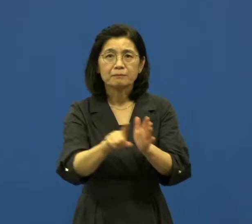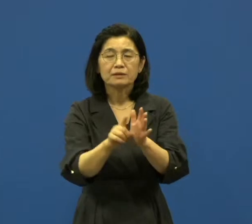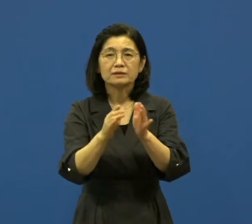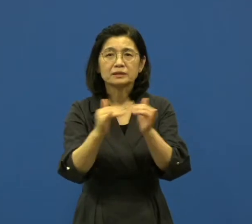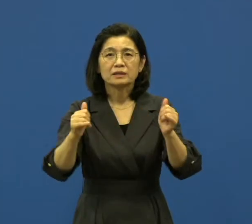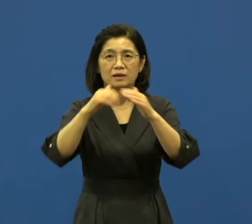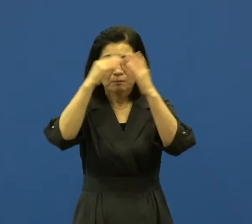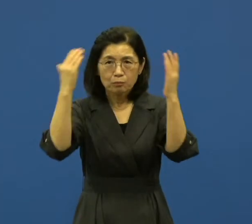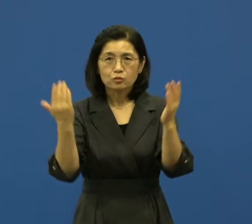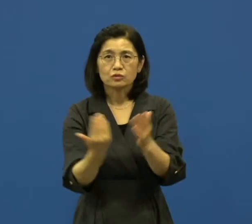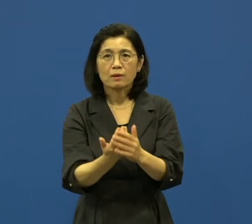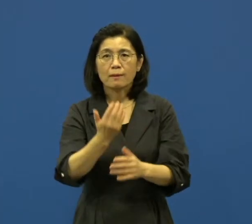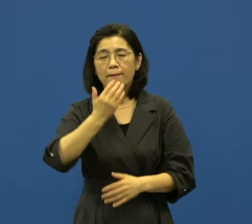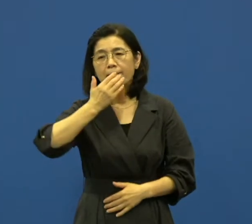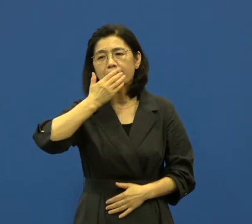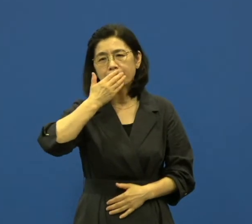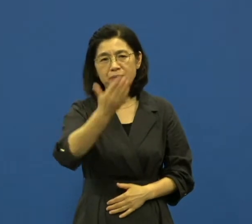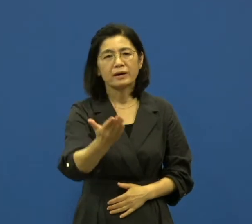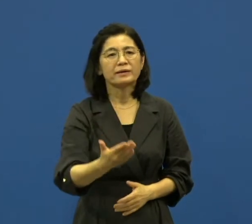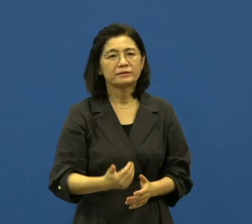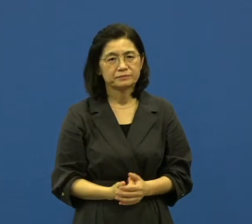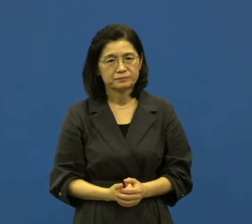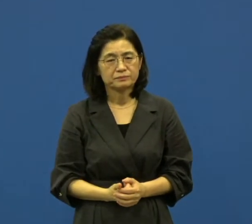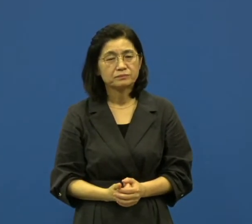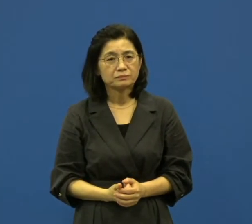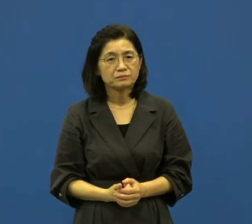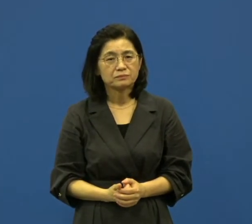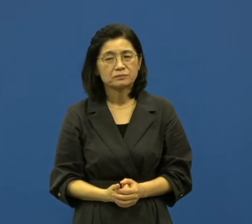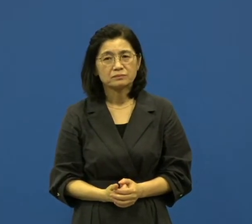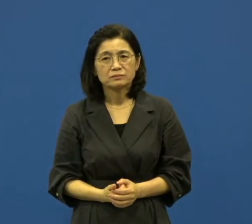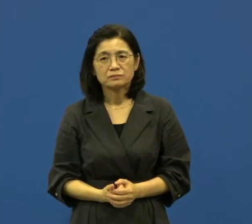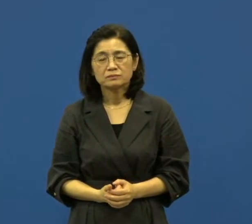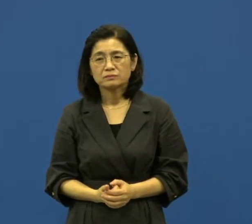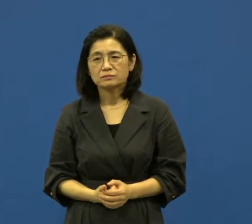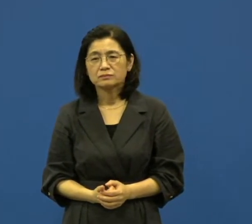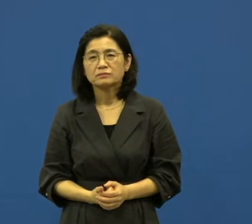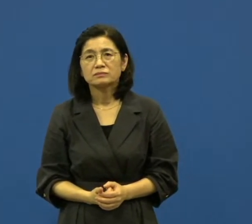자에게는 능히 하지 못할 일이 없느니라 하시니라.